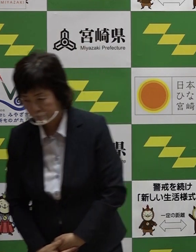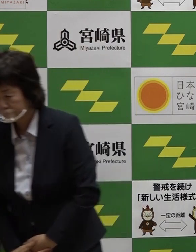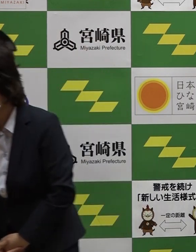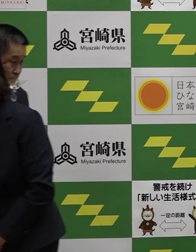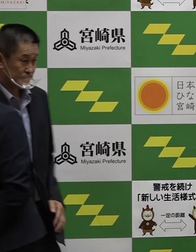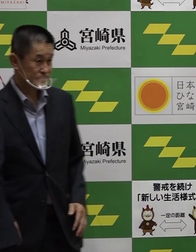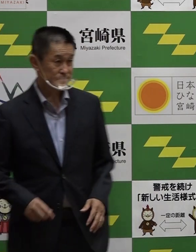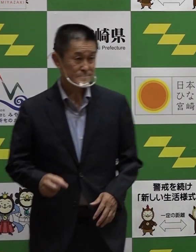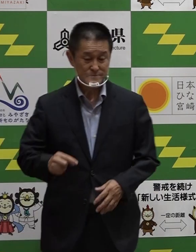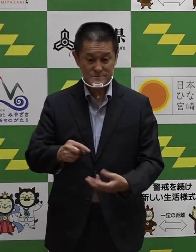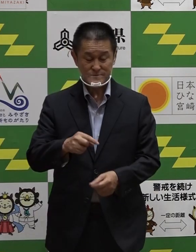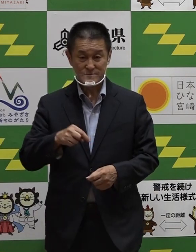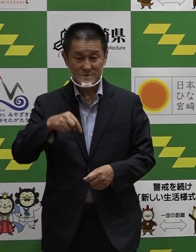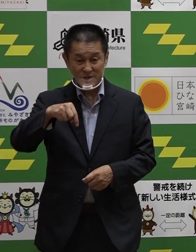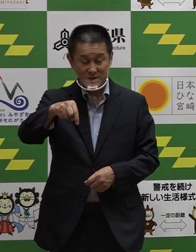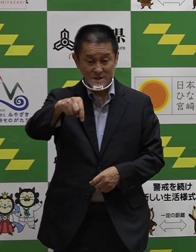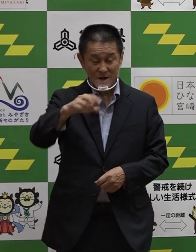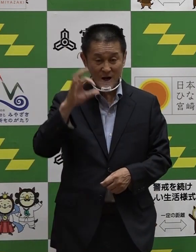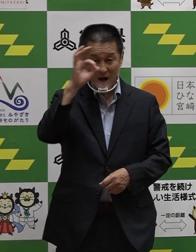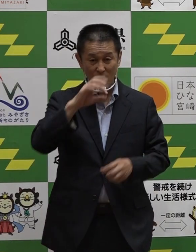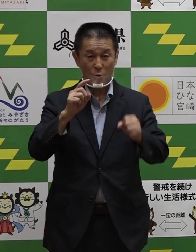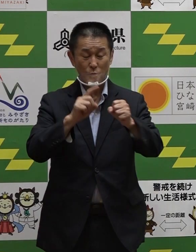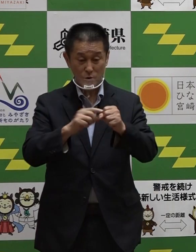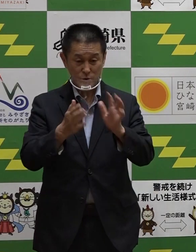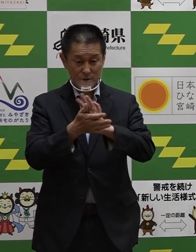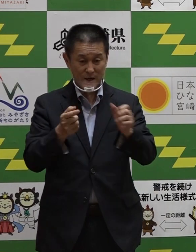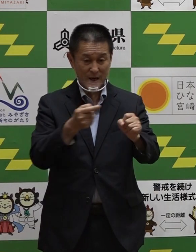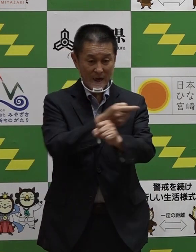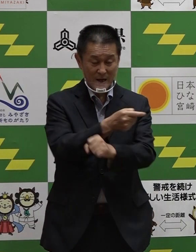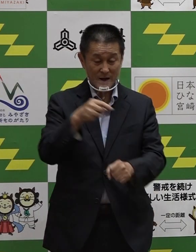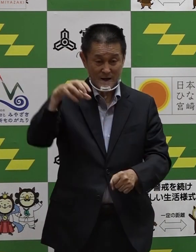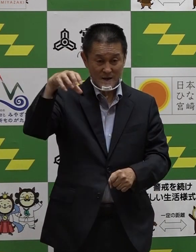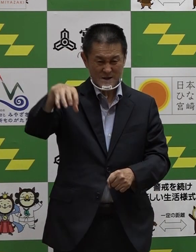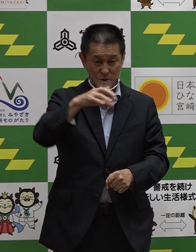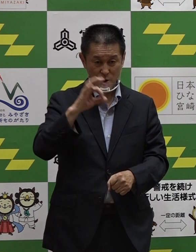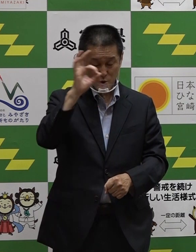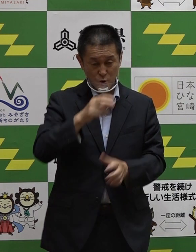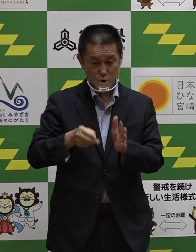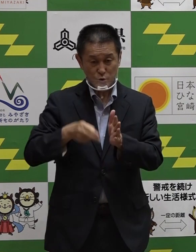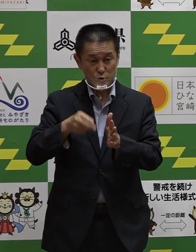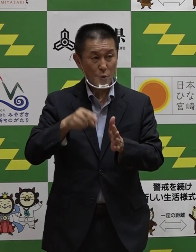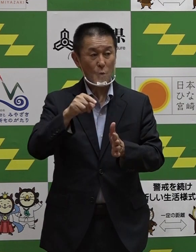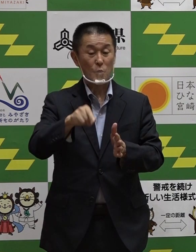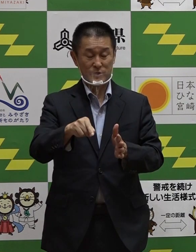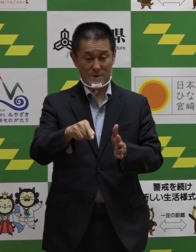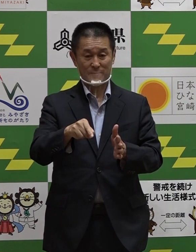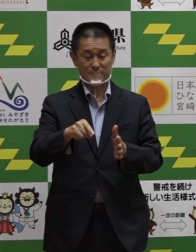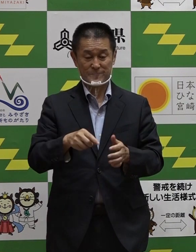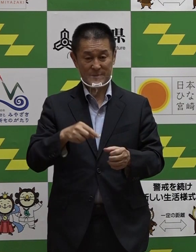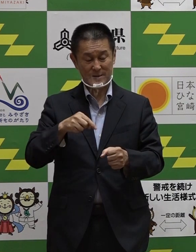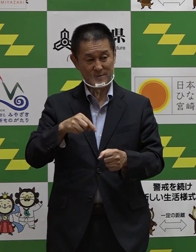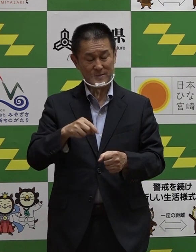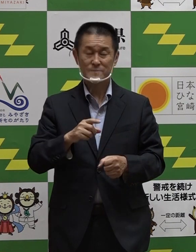行き先、観光目的の県外の旅行には特に行き先、